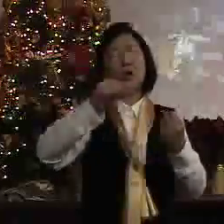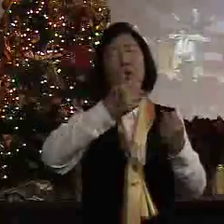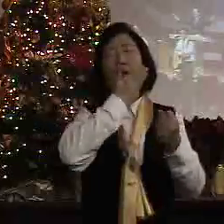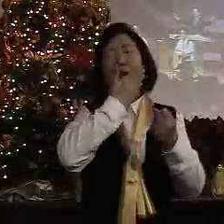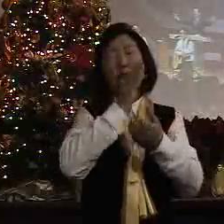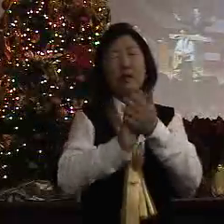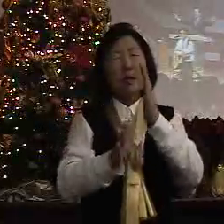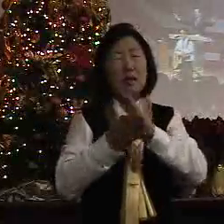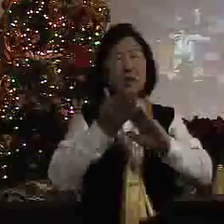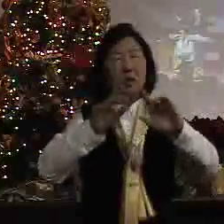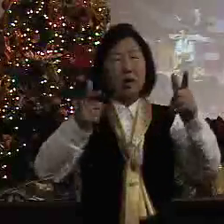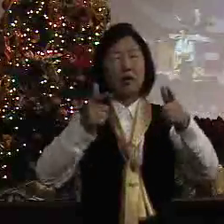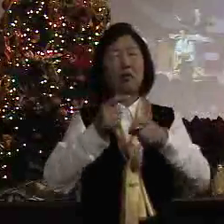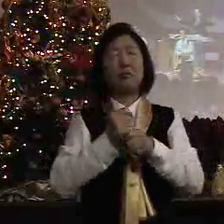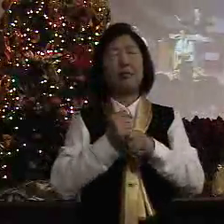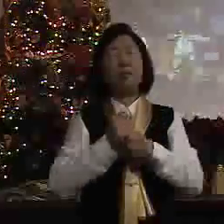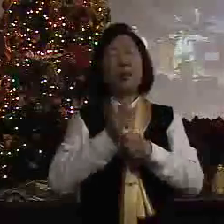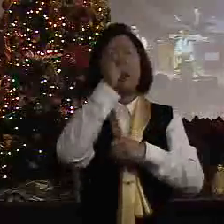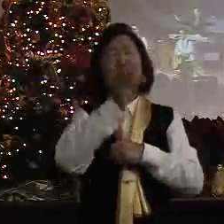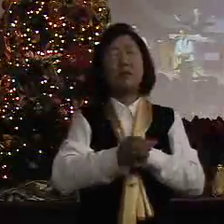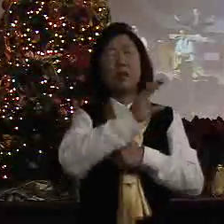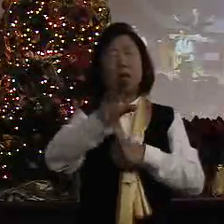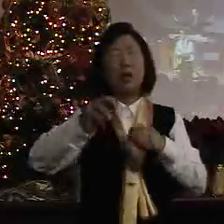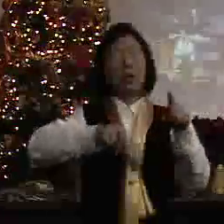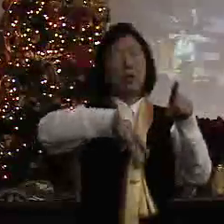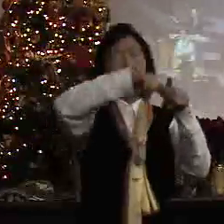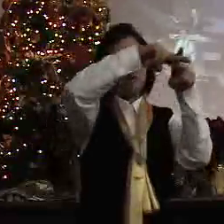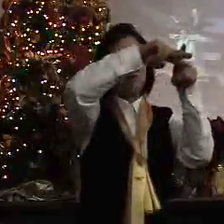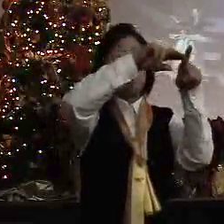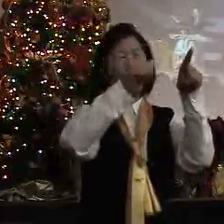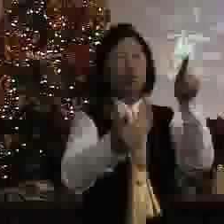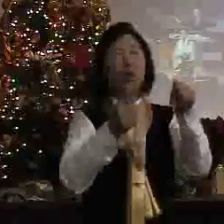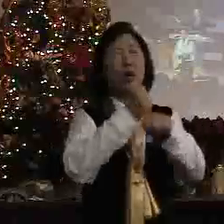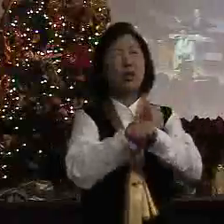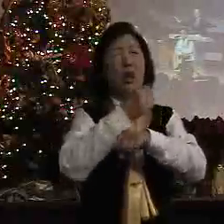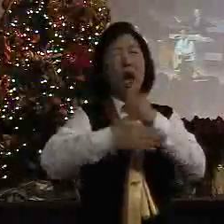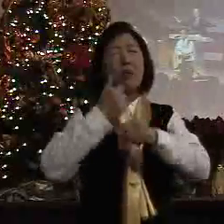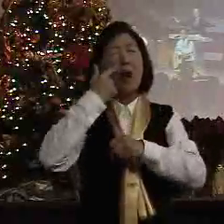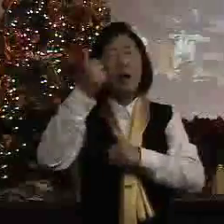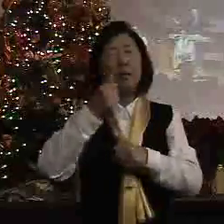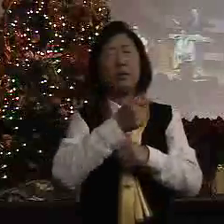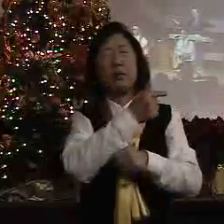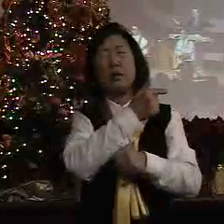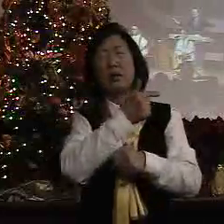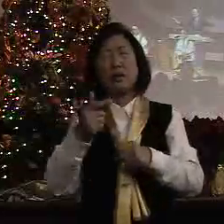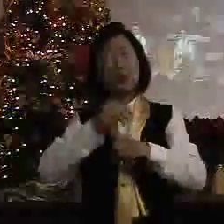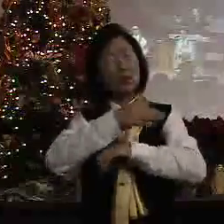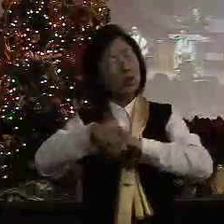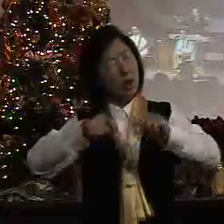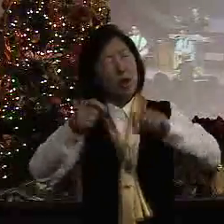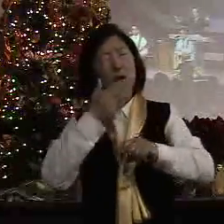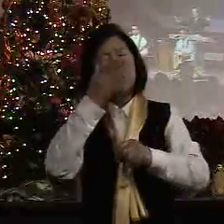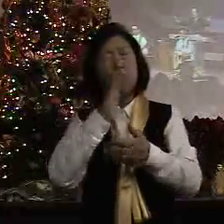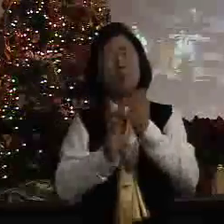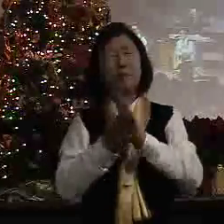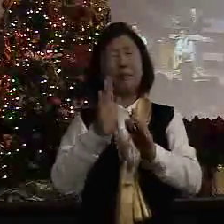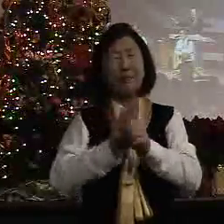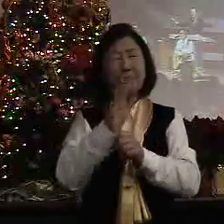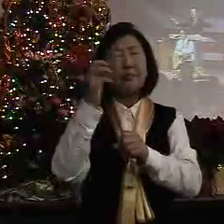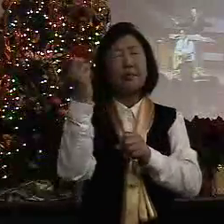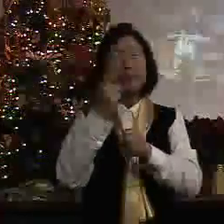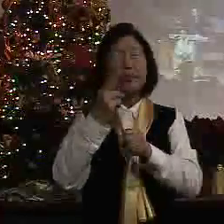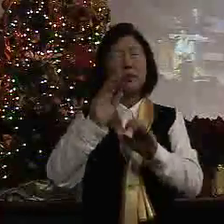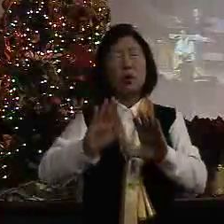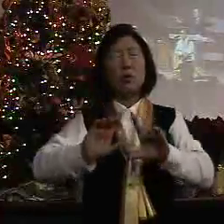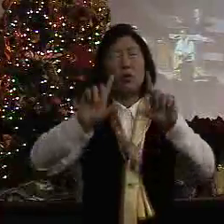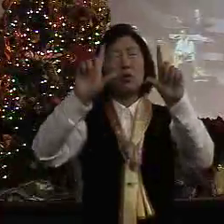독생자를 아끼지 아니하시고 십자가에 달려 죽게 하신 하나님 아버지의 그 측량할 수 없는 사랑과